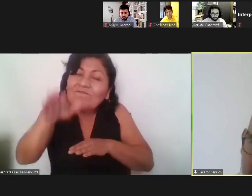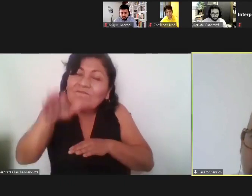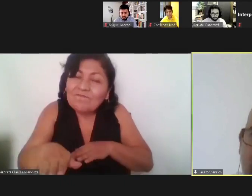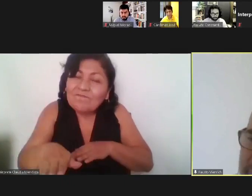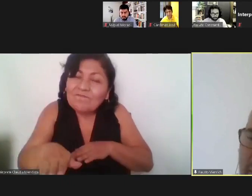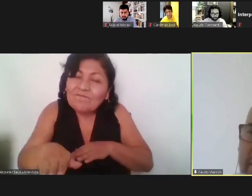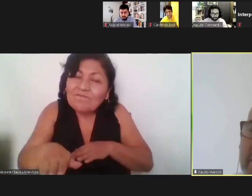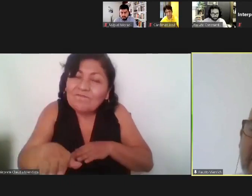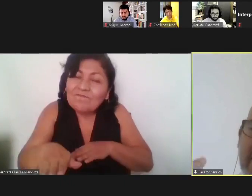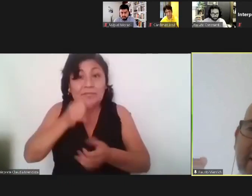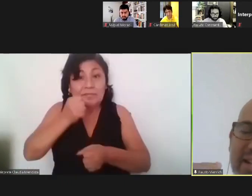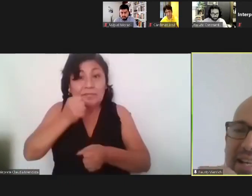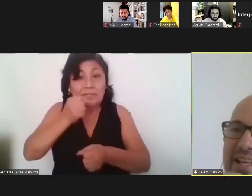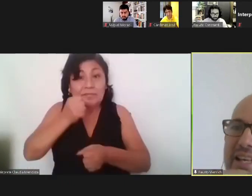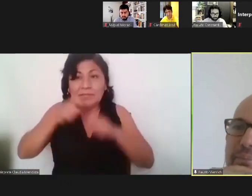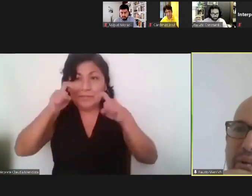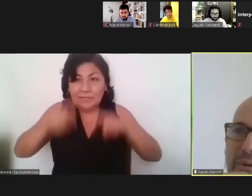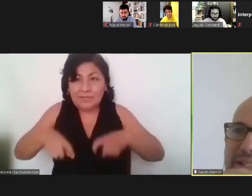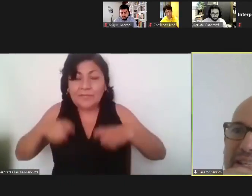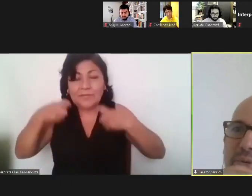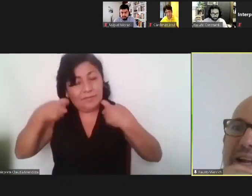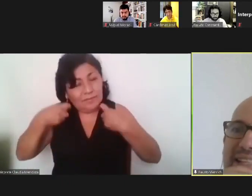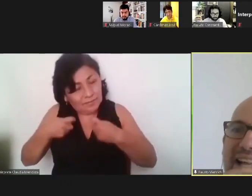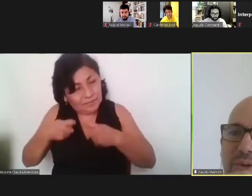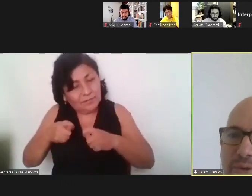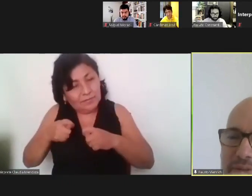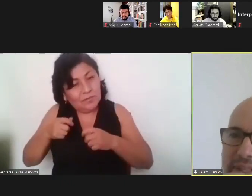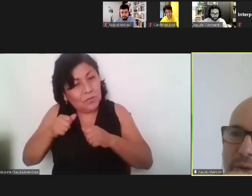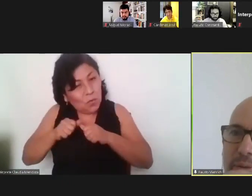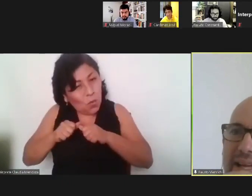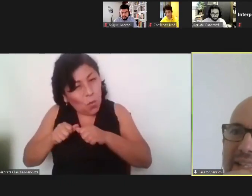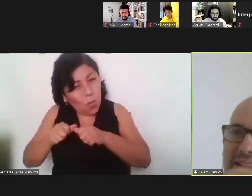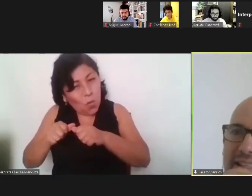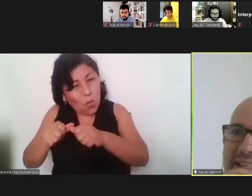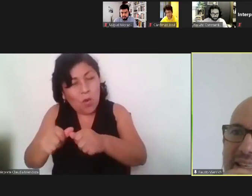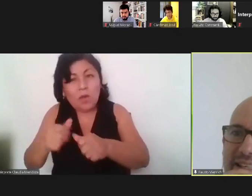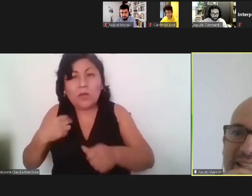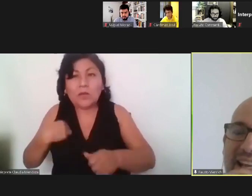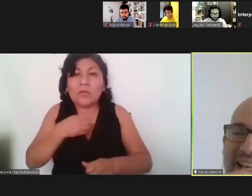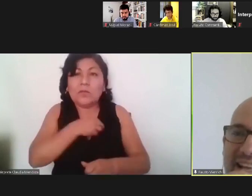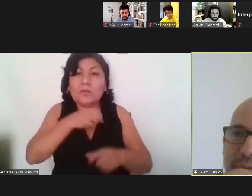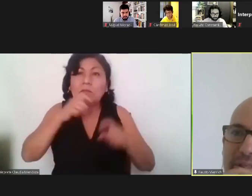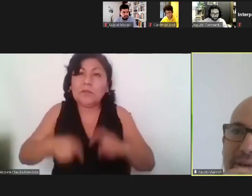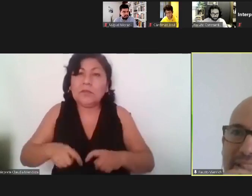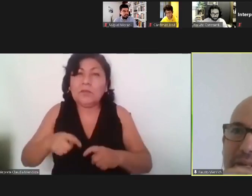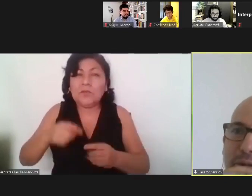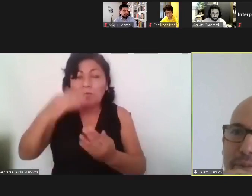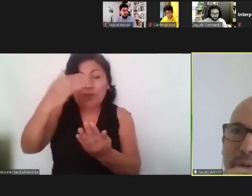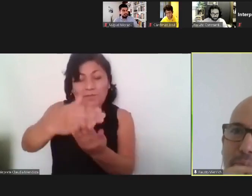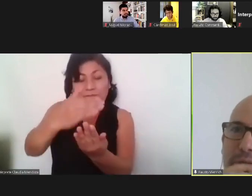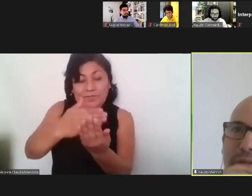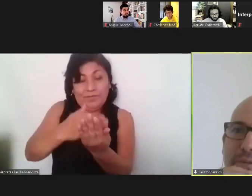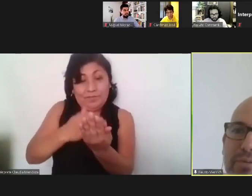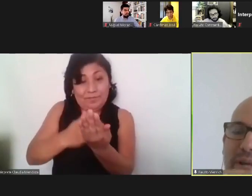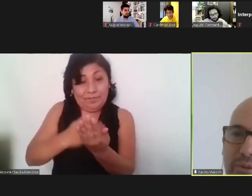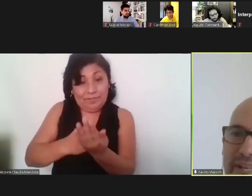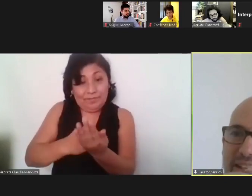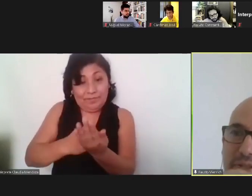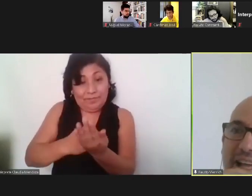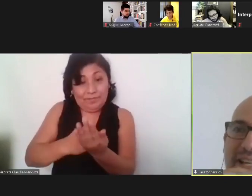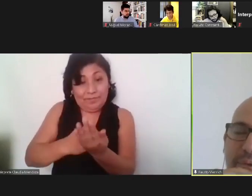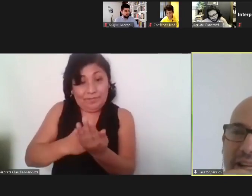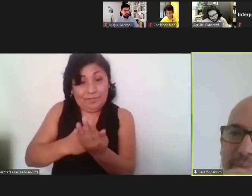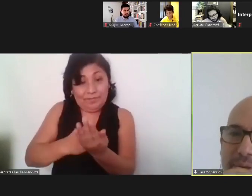que continúa, debe continuar, y es por qué no hacer un catálogo de obras literarias que hubiesen pasado ya al dominio público, de